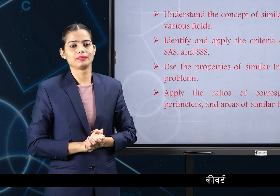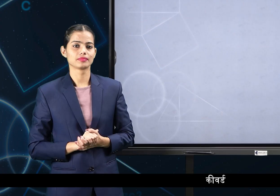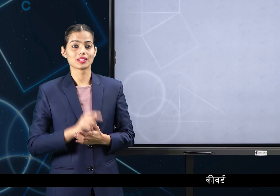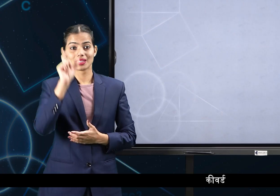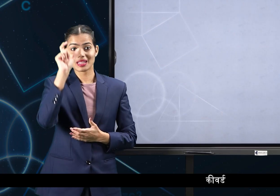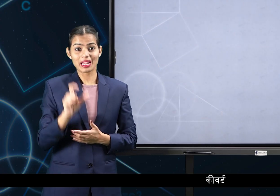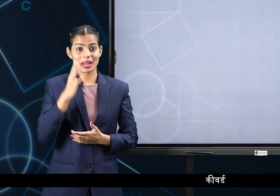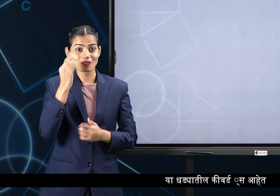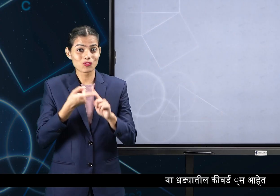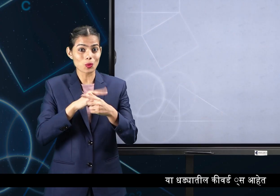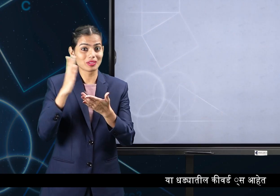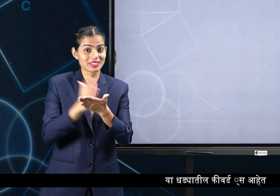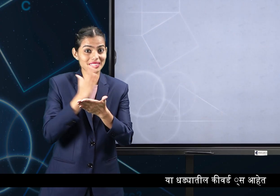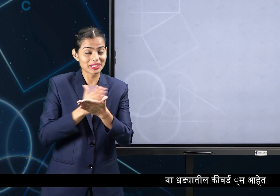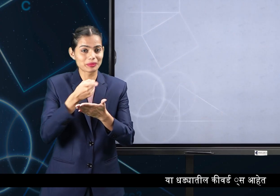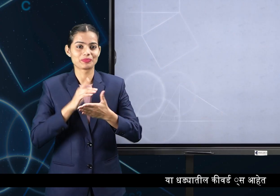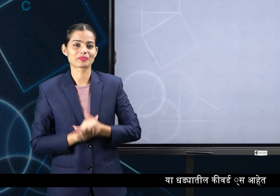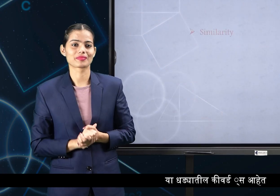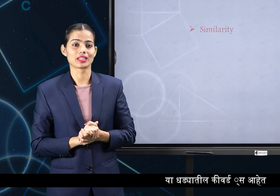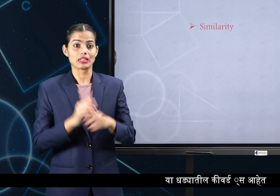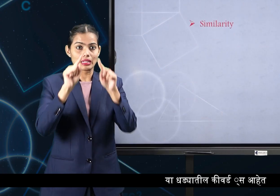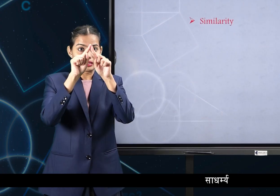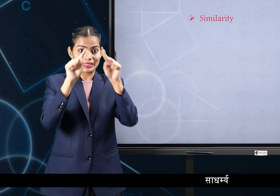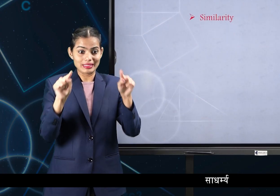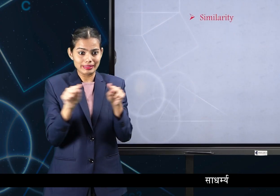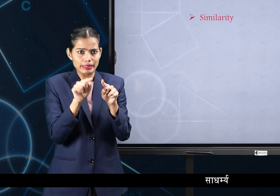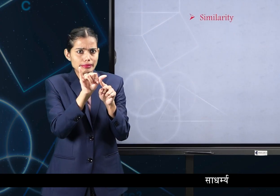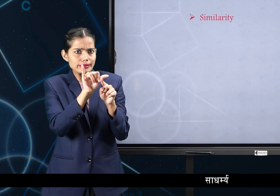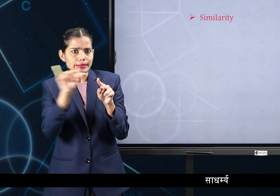कीवर्ड. या धड्यातील कीवर्ड असे आहेत: साधर्म्य,